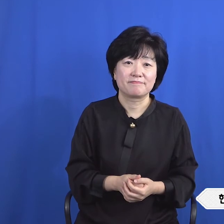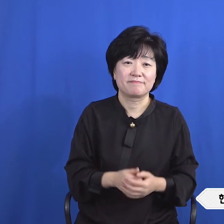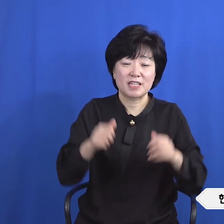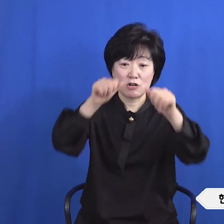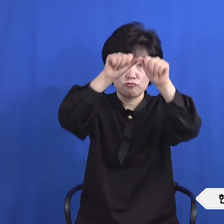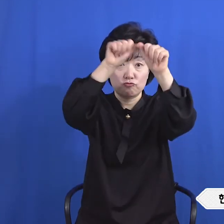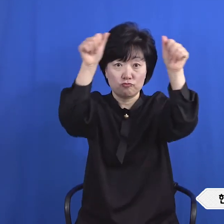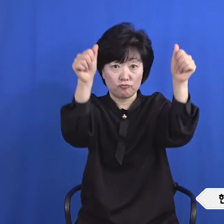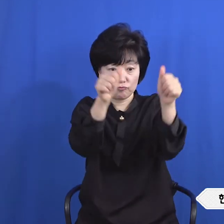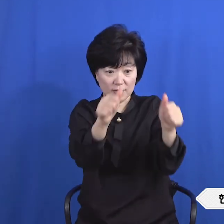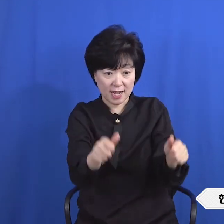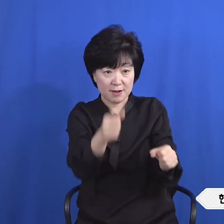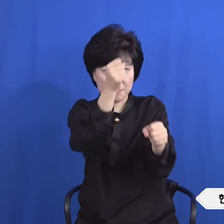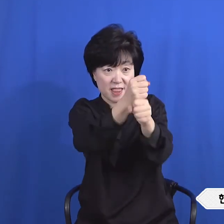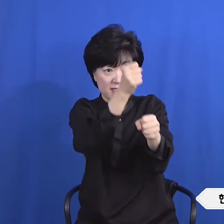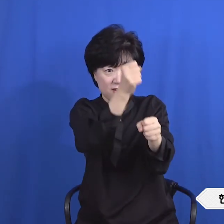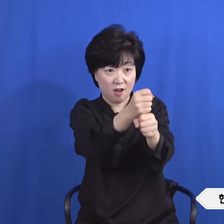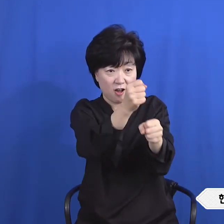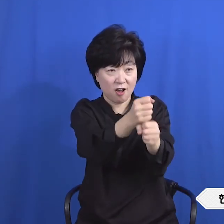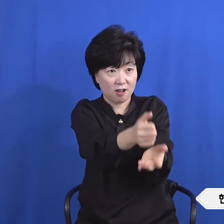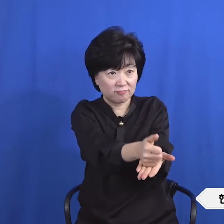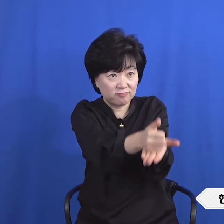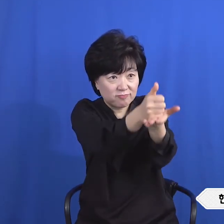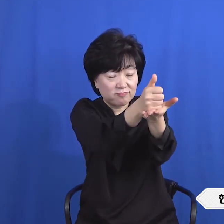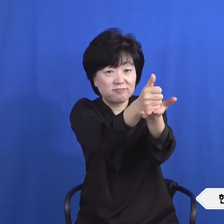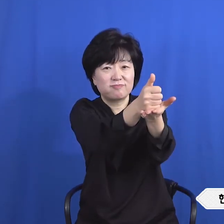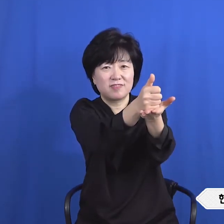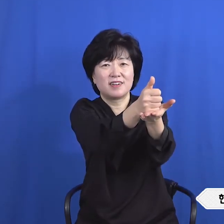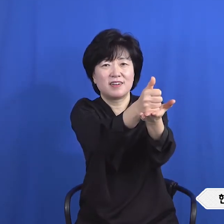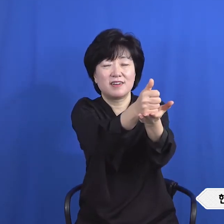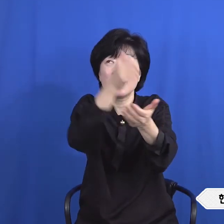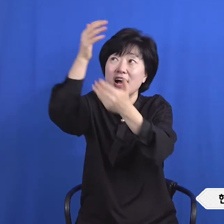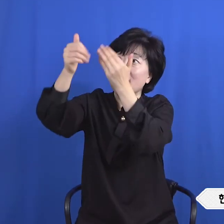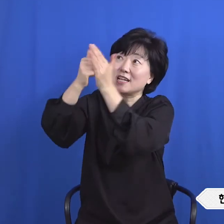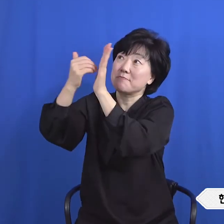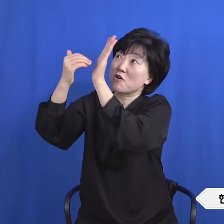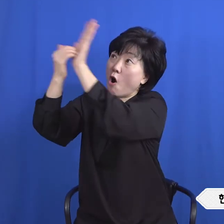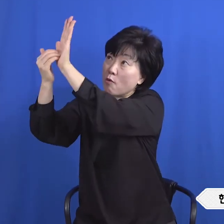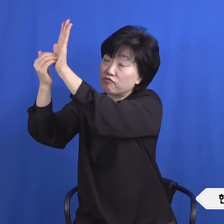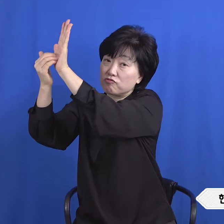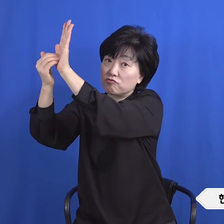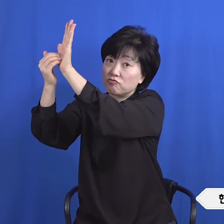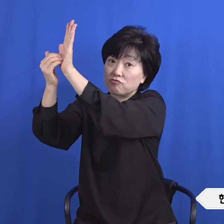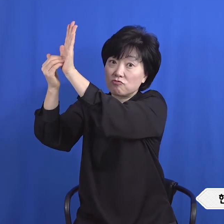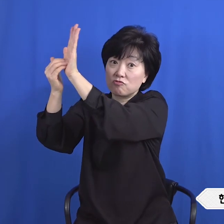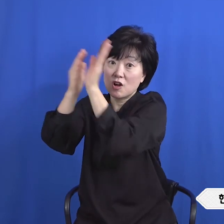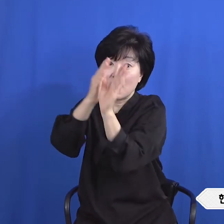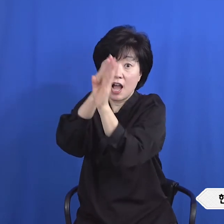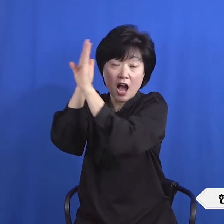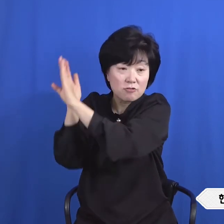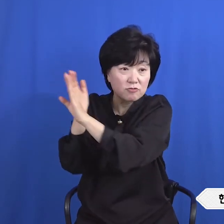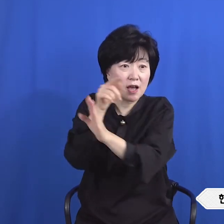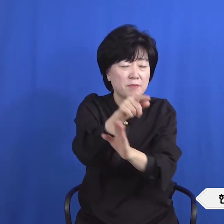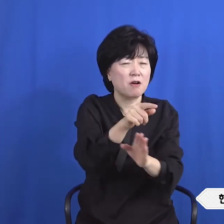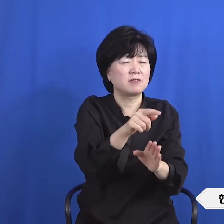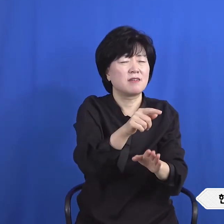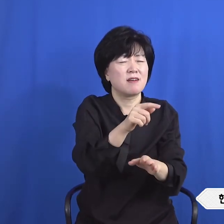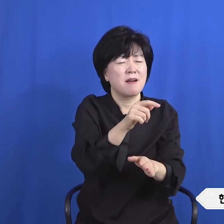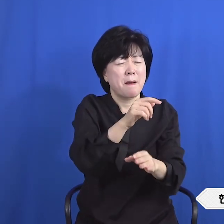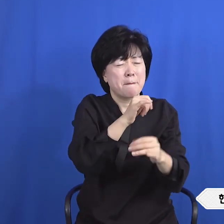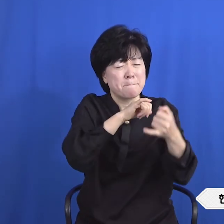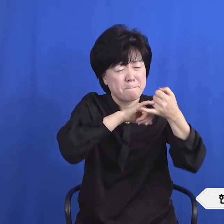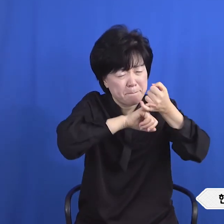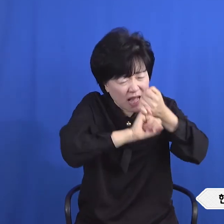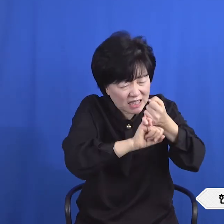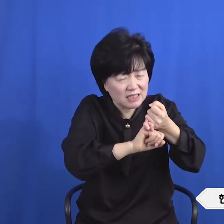우상을 만들어서 숭배하게 됩니다. 하나님을 거부해버리고 나면, 그 죄 가운데 있으면 반드시